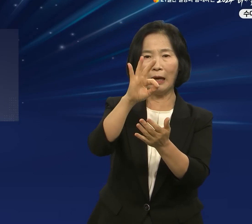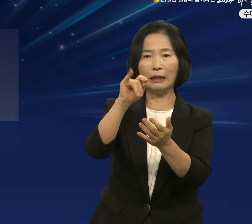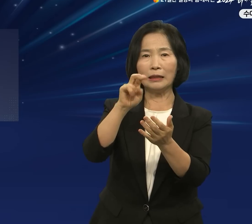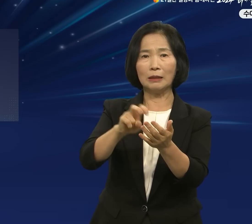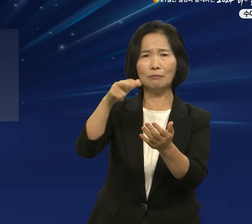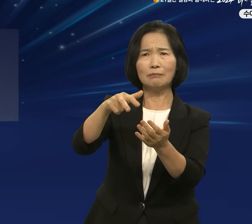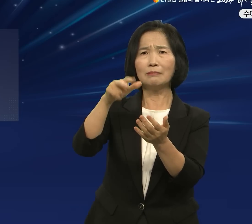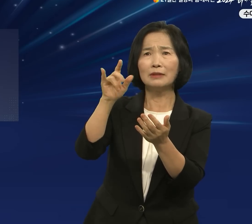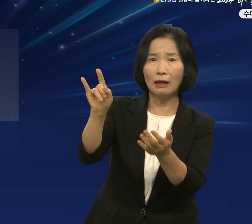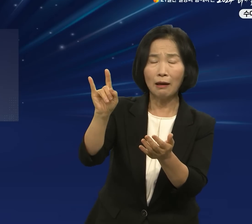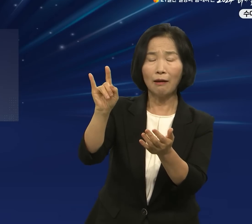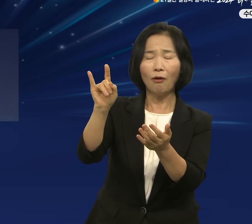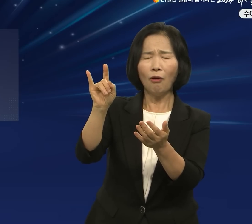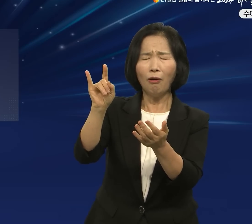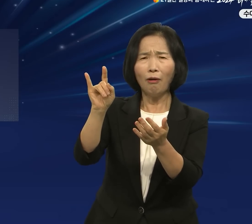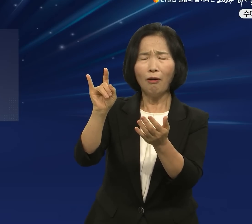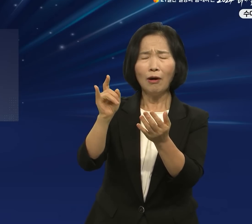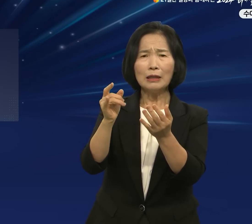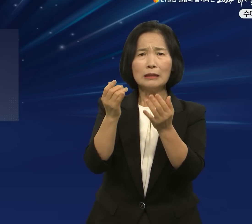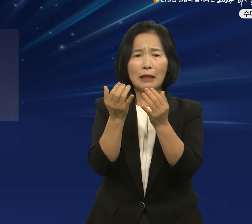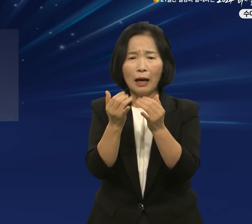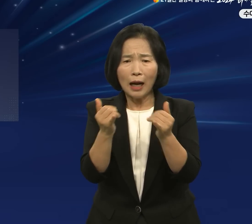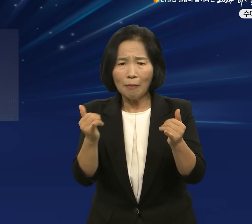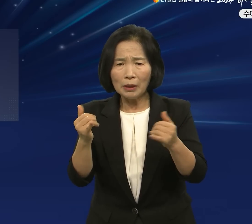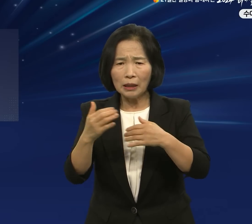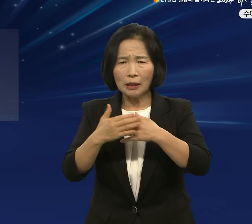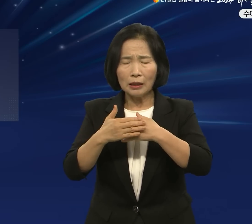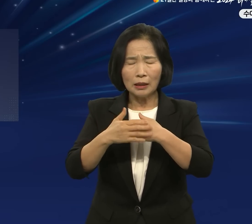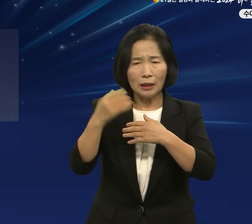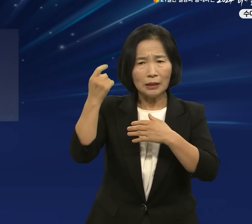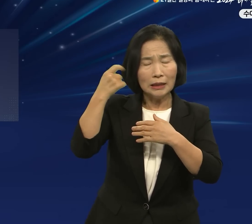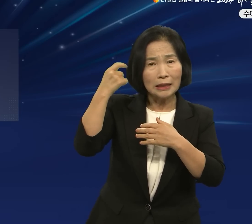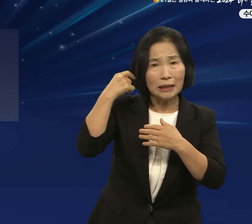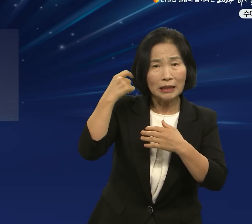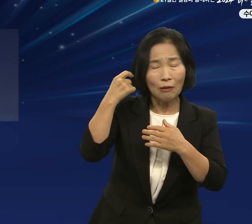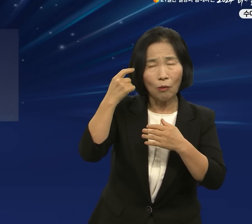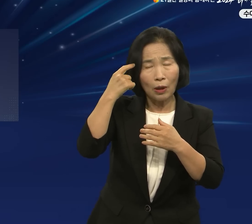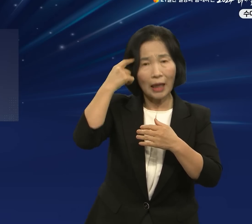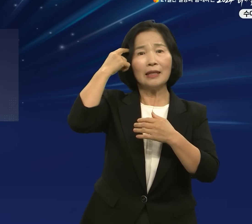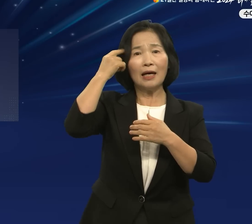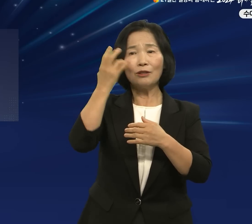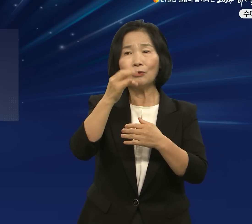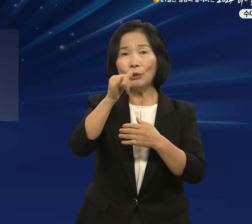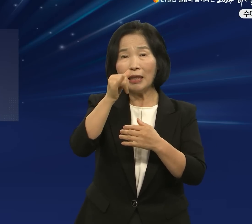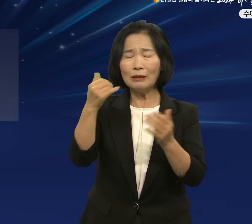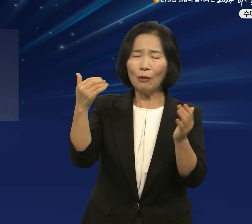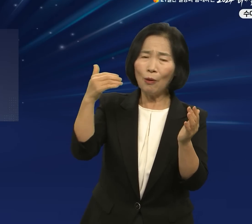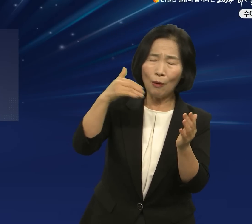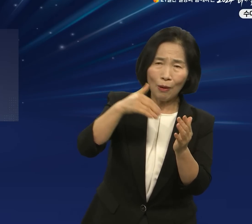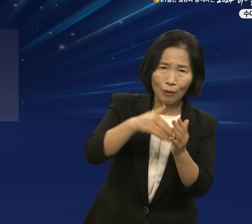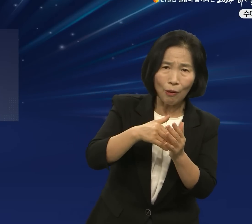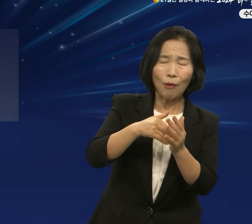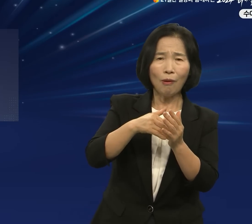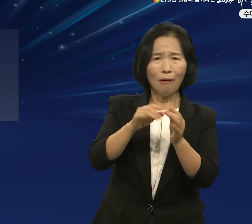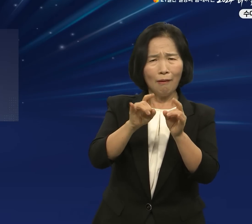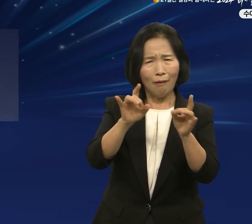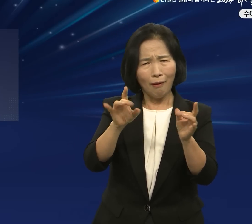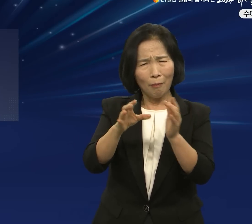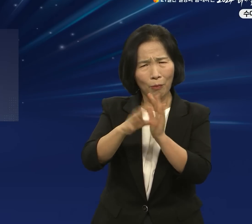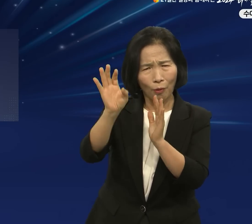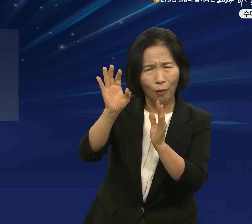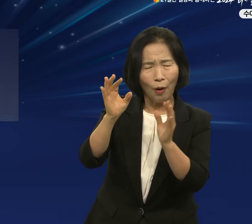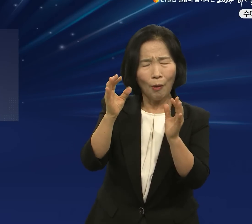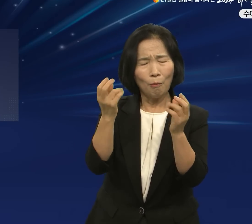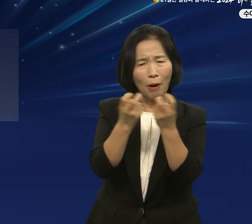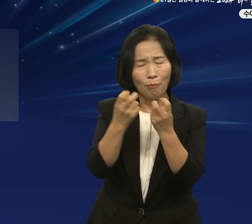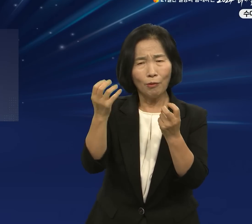하나님을 감각하고 탐지할 수 있도록, 느낄 수 있도록 하나님이 우리에게 찾아오시는 그런